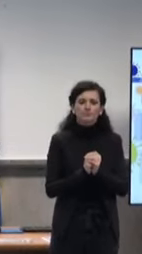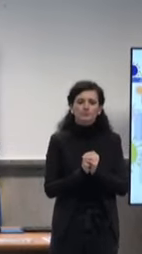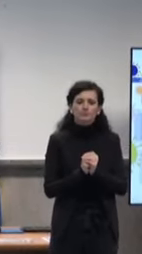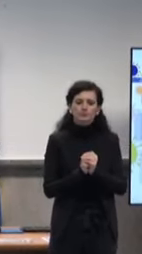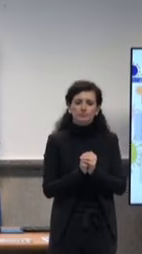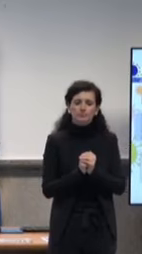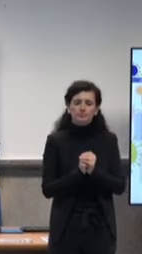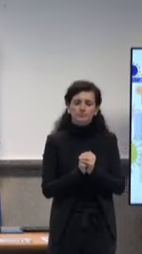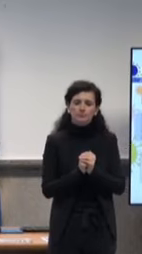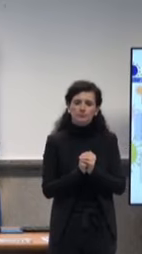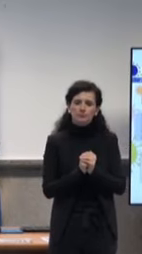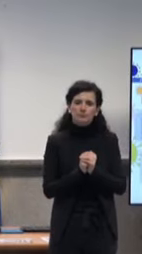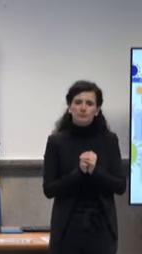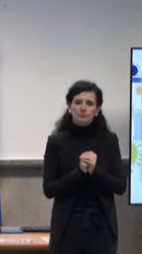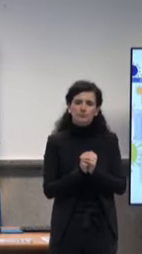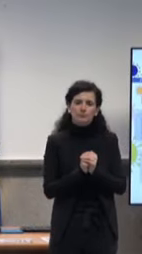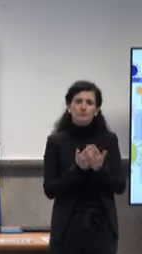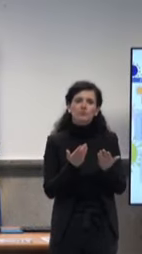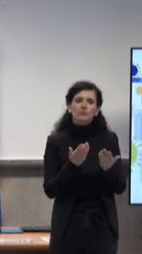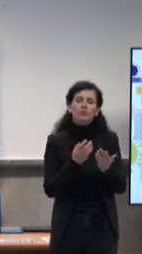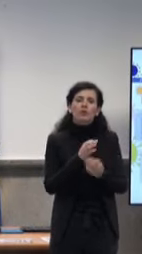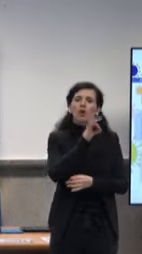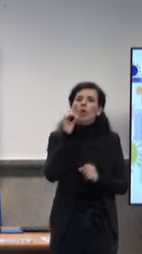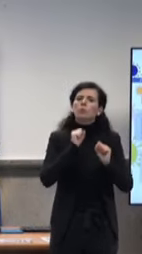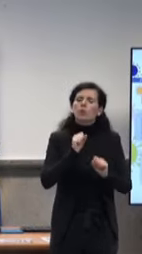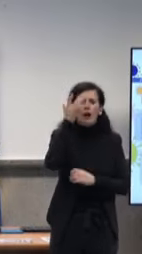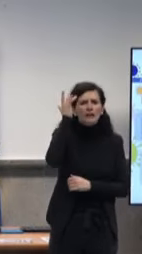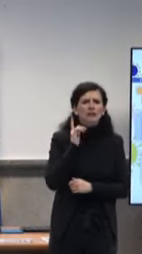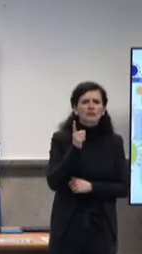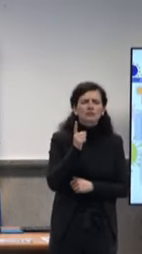di non controllo dell'epidemia